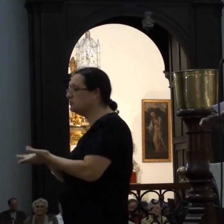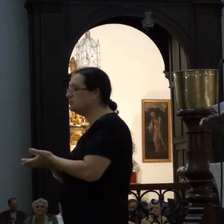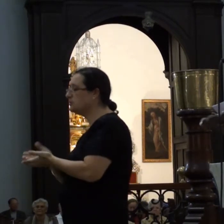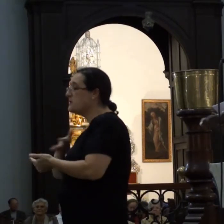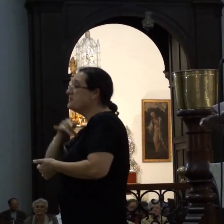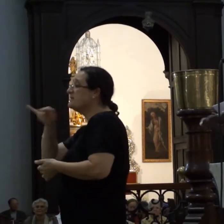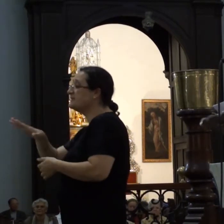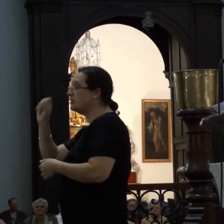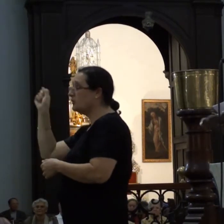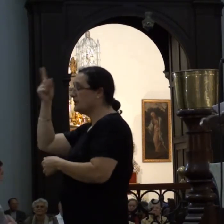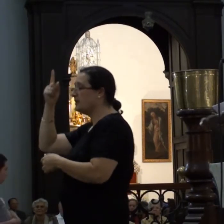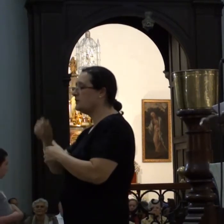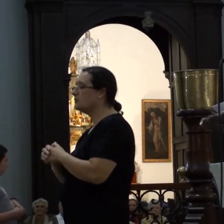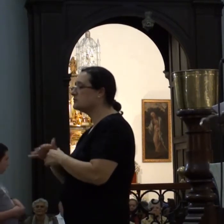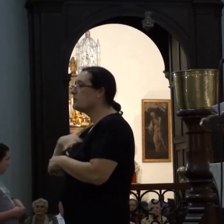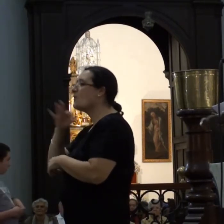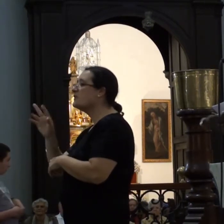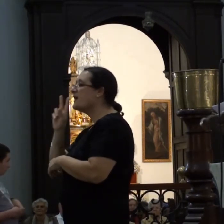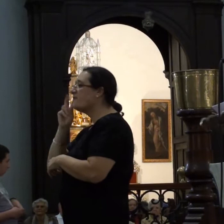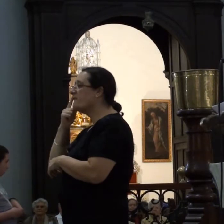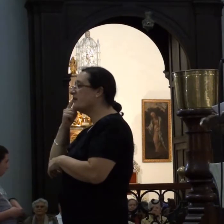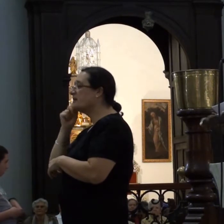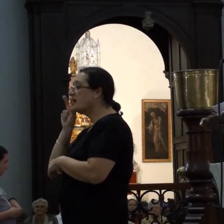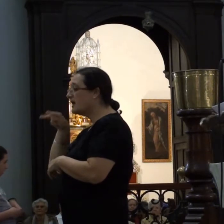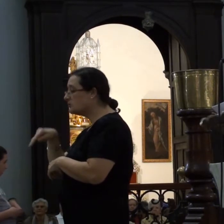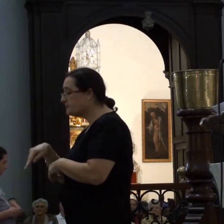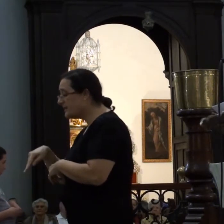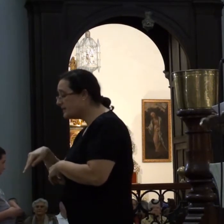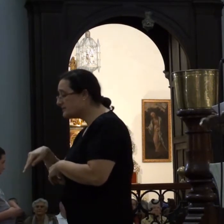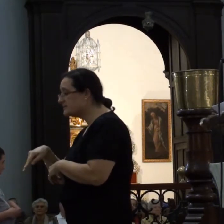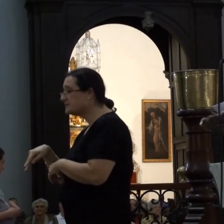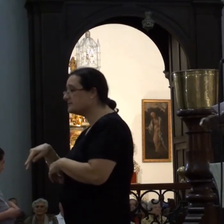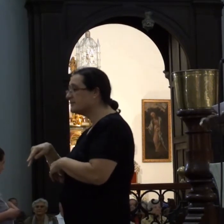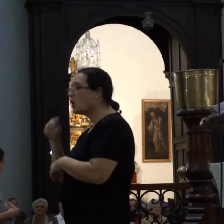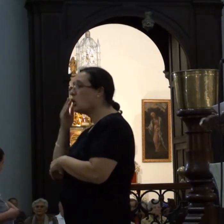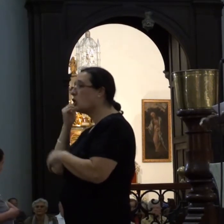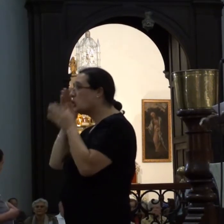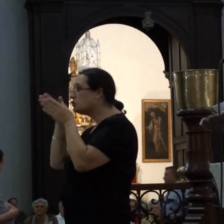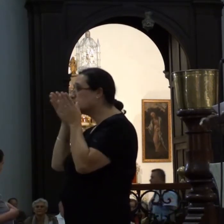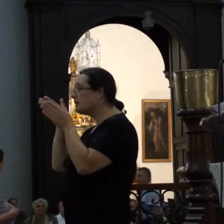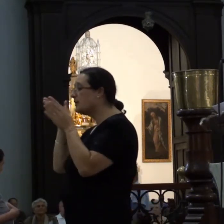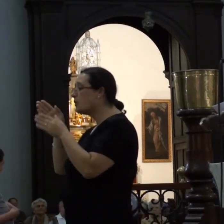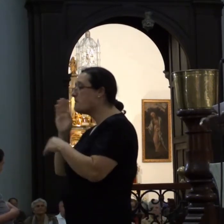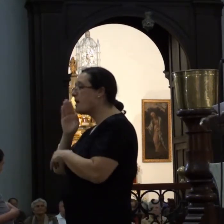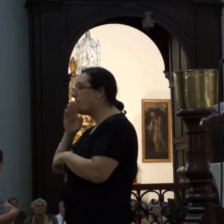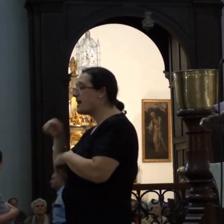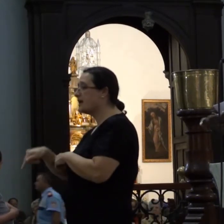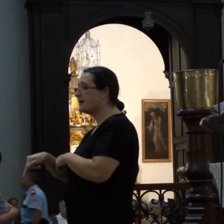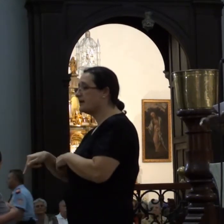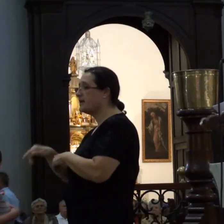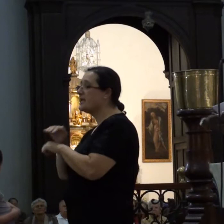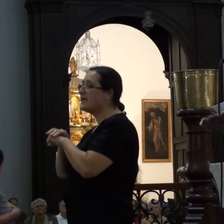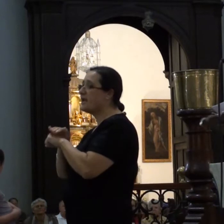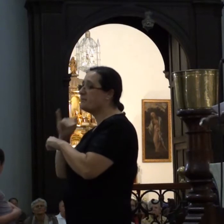divina pudo ver a sus pies la consoladora presencia de la madre y del amigo